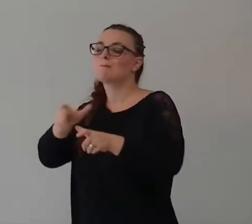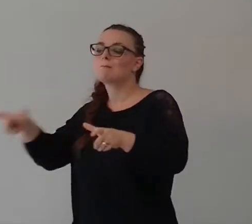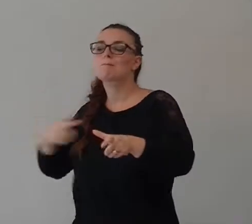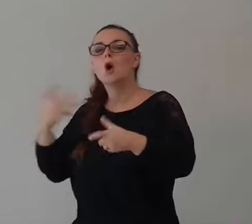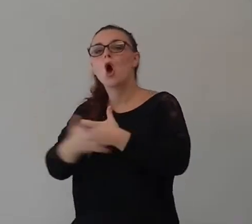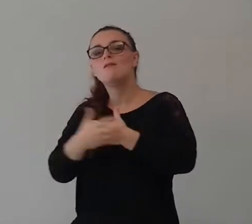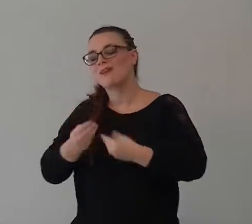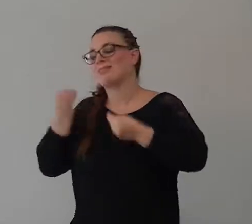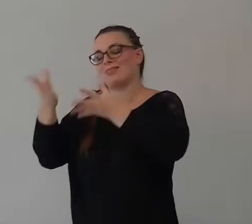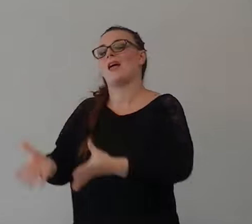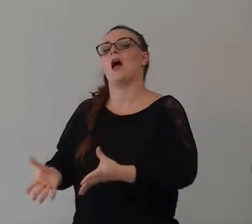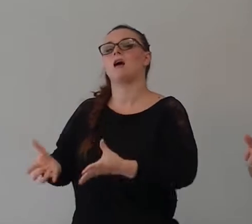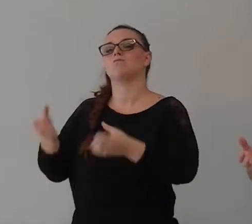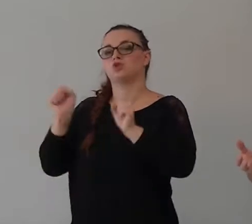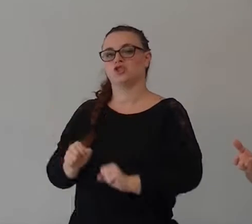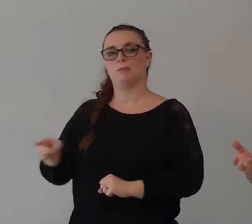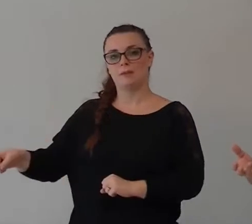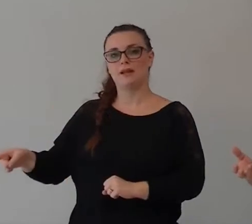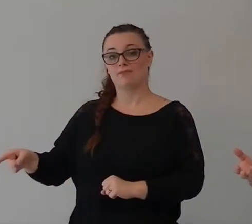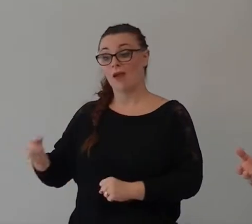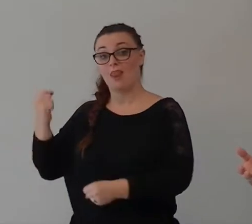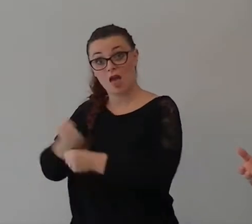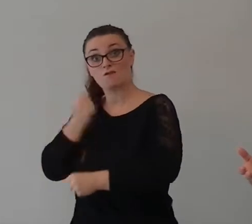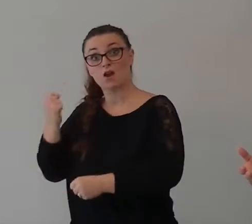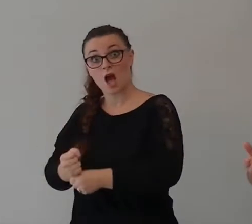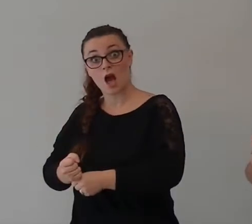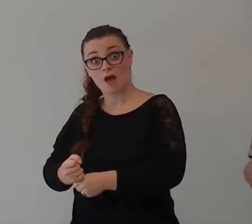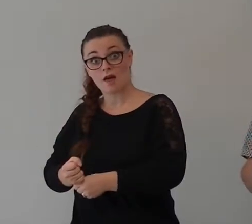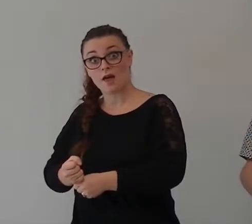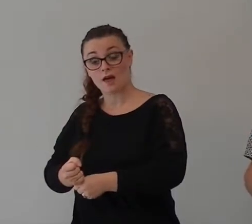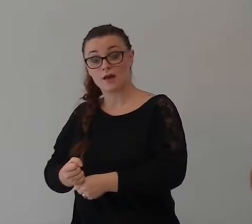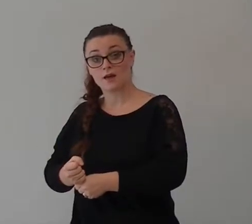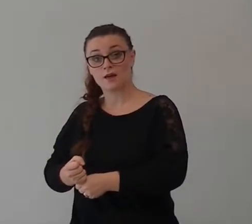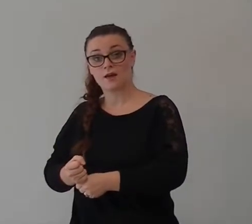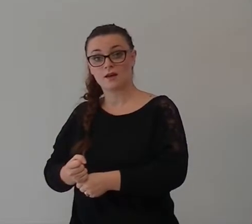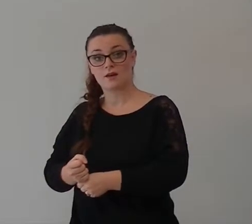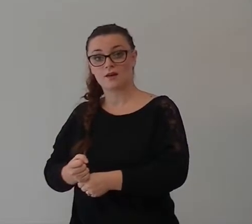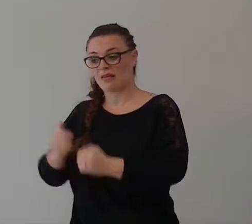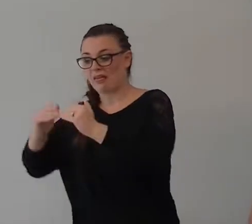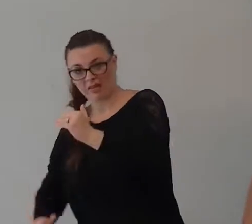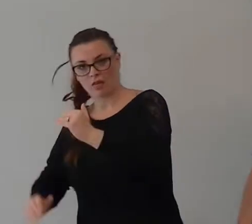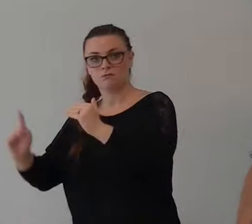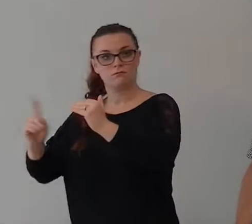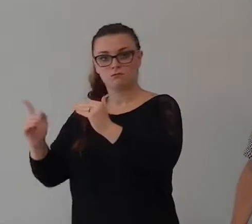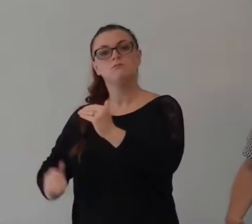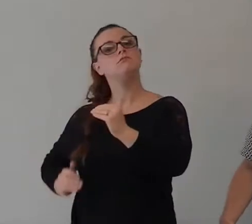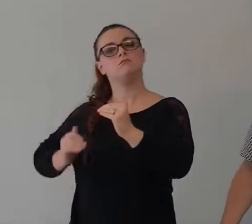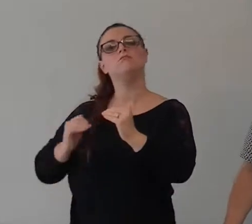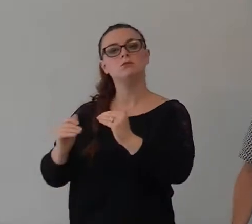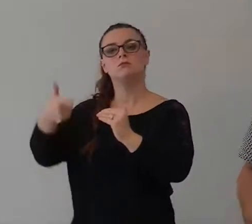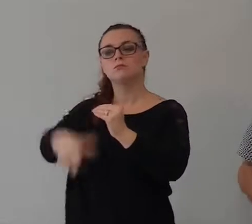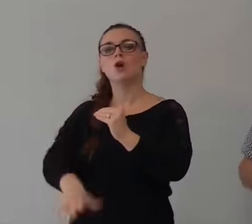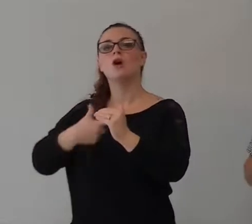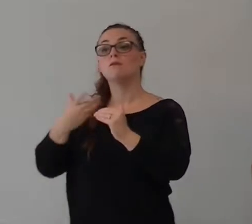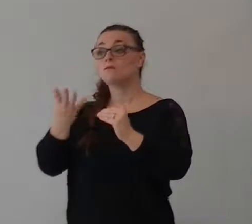poveri non umiliandoli, perché i poveri lavoravano. Perché i poveri per guadagnarsi il da mangiare avrebbero